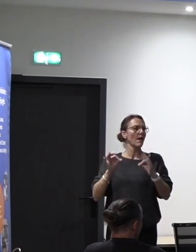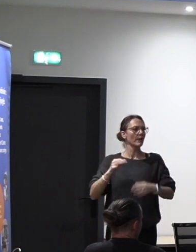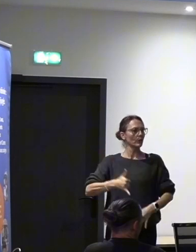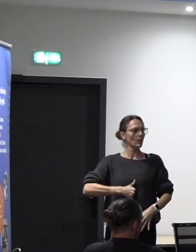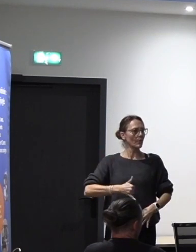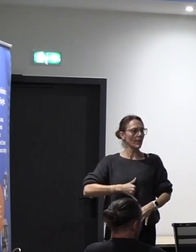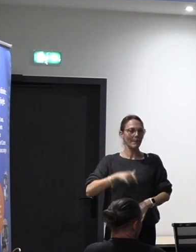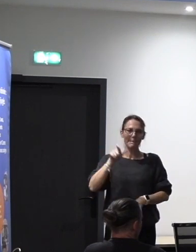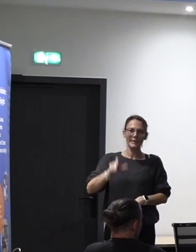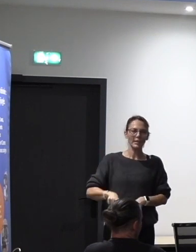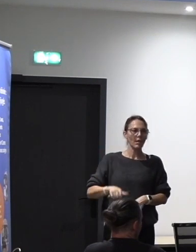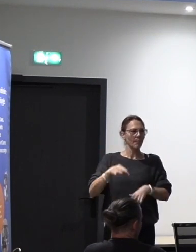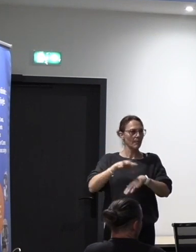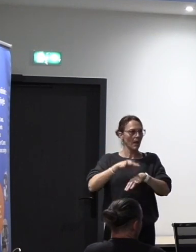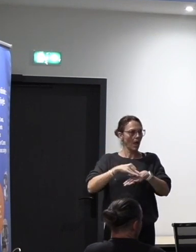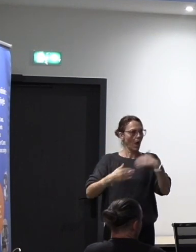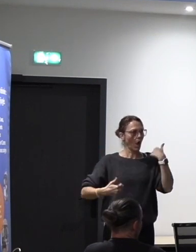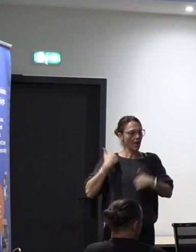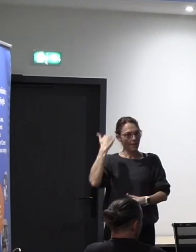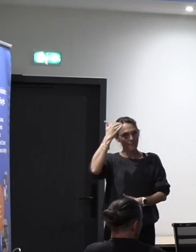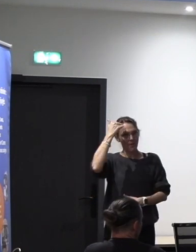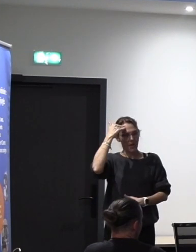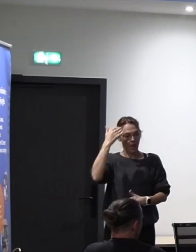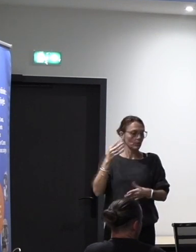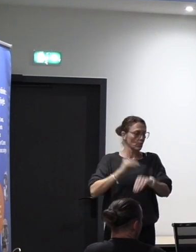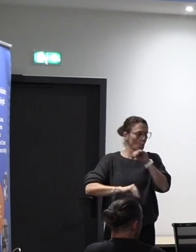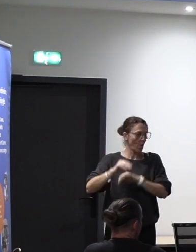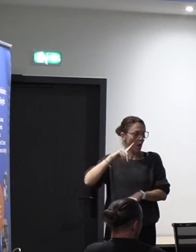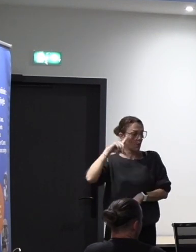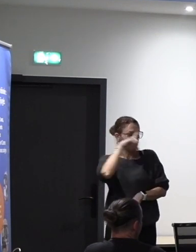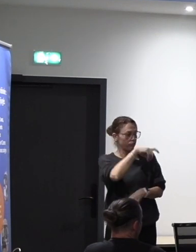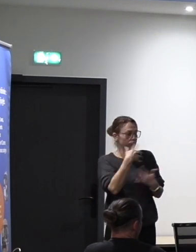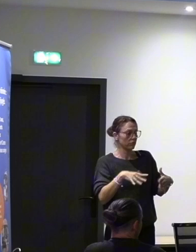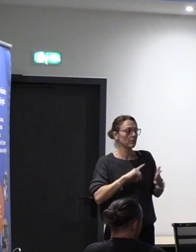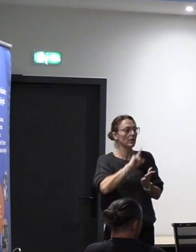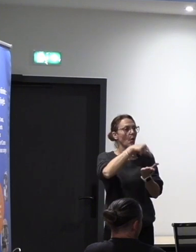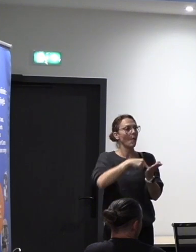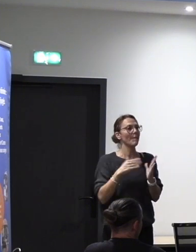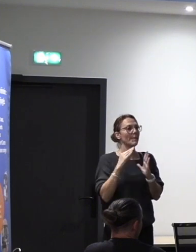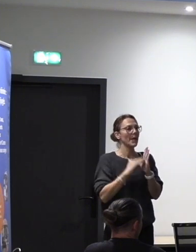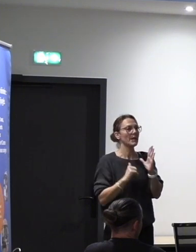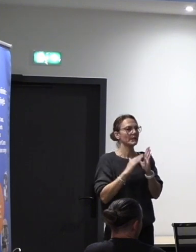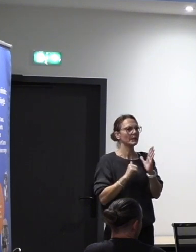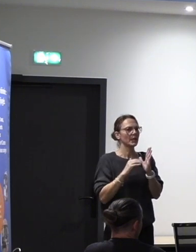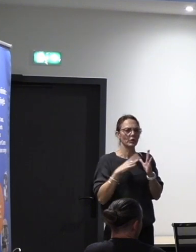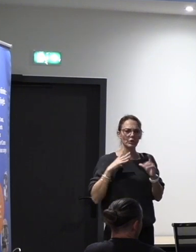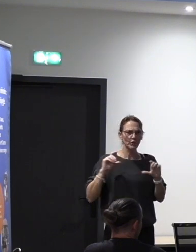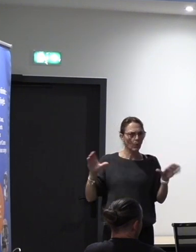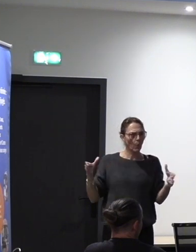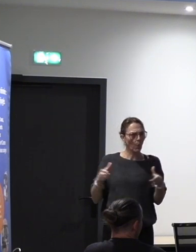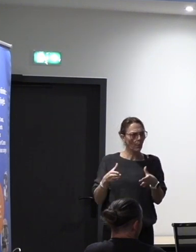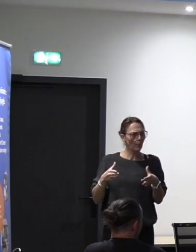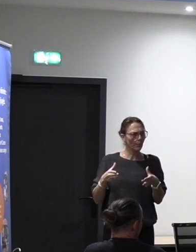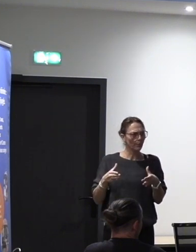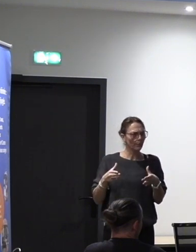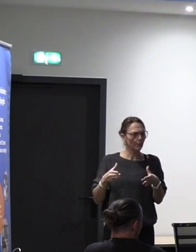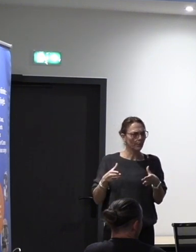malades handicapés mentaux qui était une catastrophe, et il y avait à Marseille, il y a un groupe qui s'appelle, je crois,